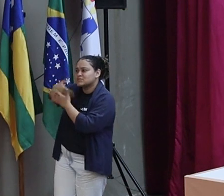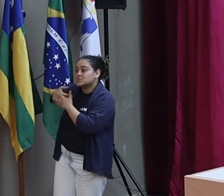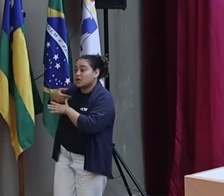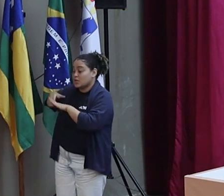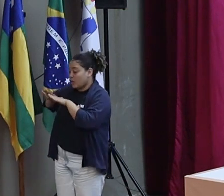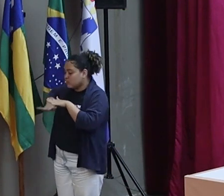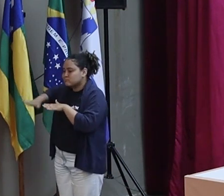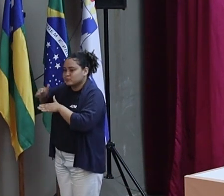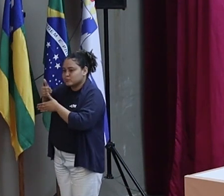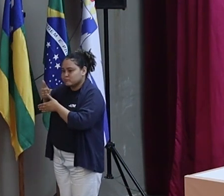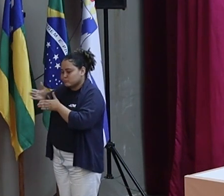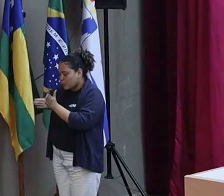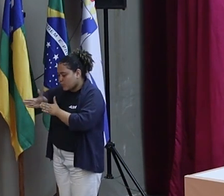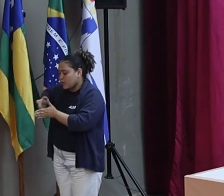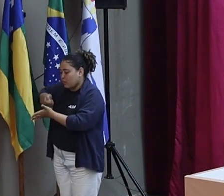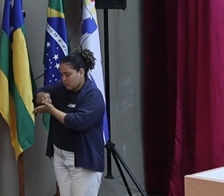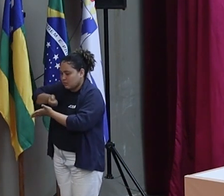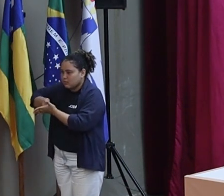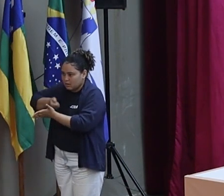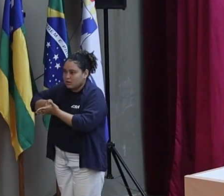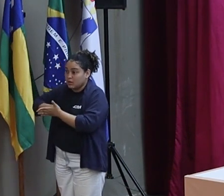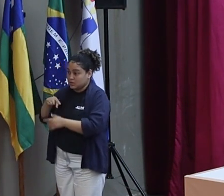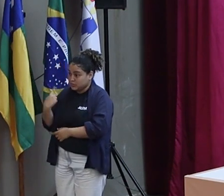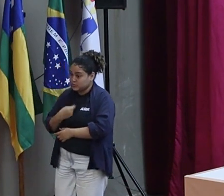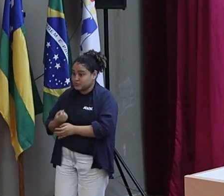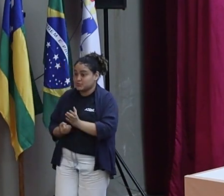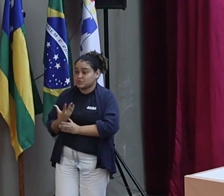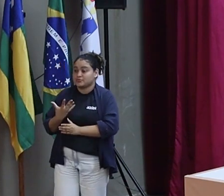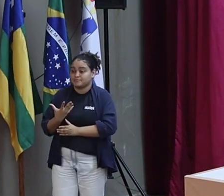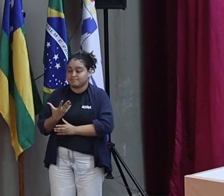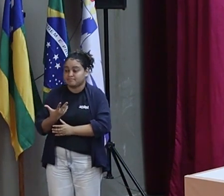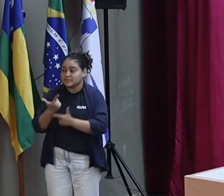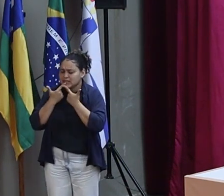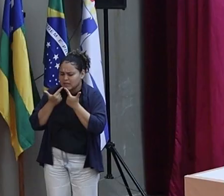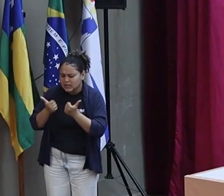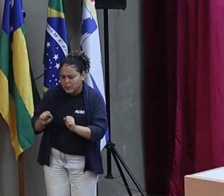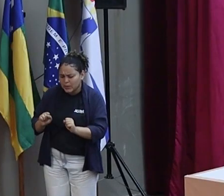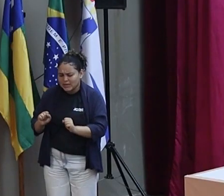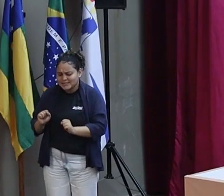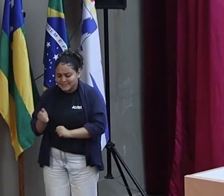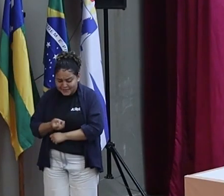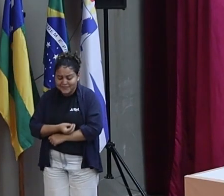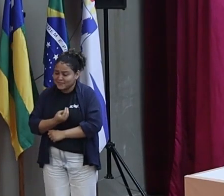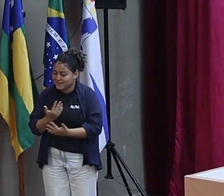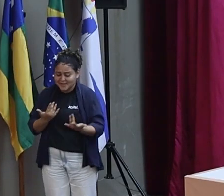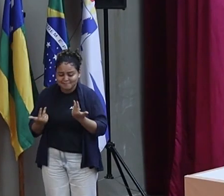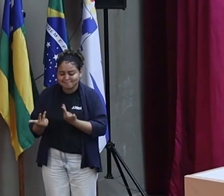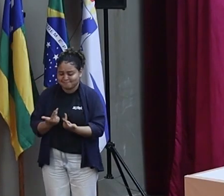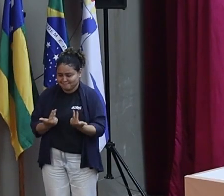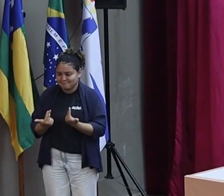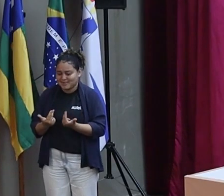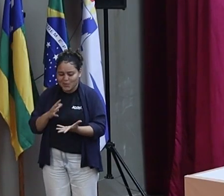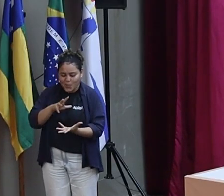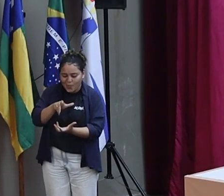ditadura militar, foi uma construção nossa, não é? Quando a gente fala assim que a linguagem é uma forma de vida, né? E que a gente, esse